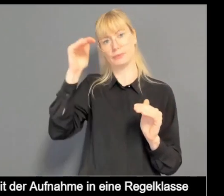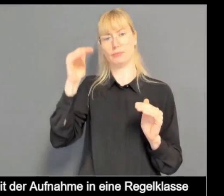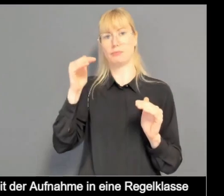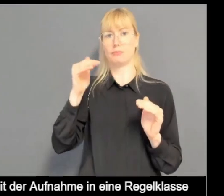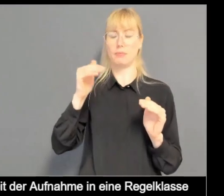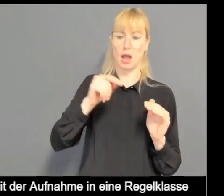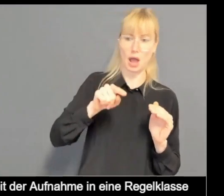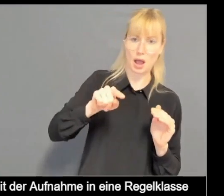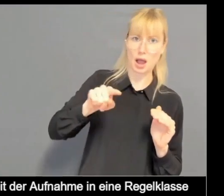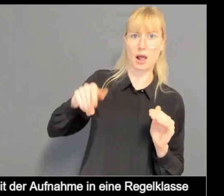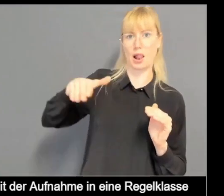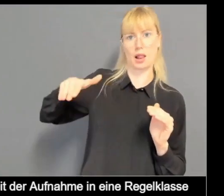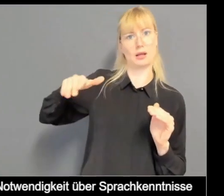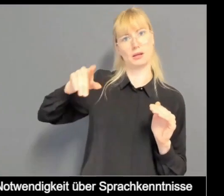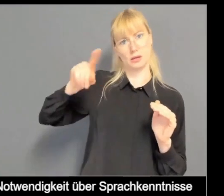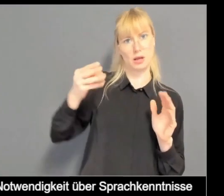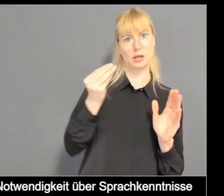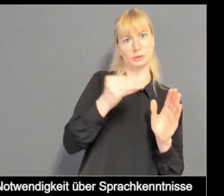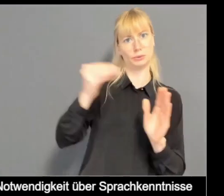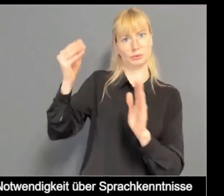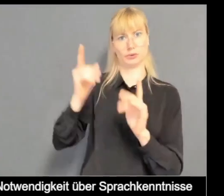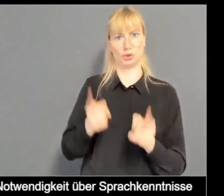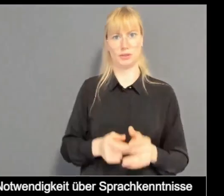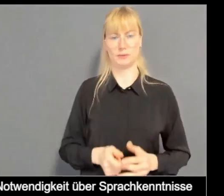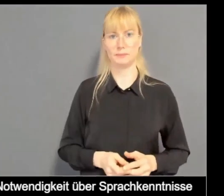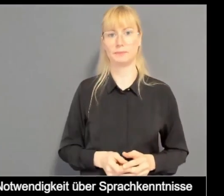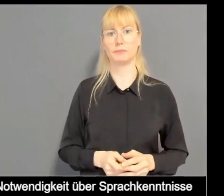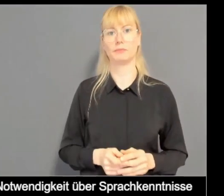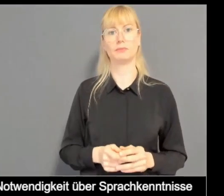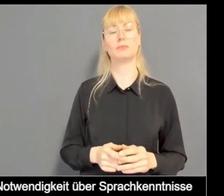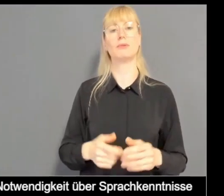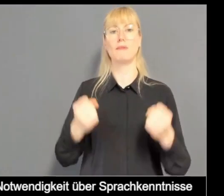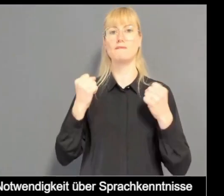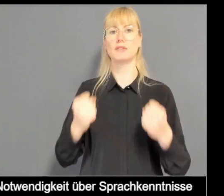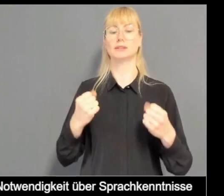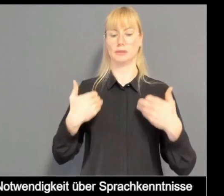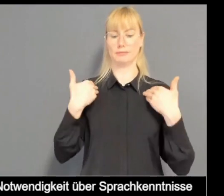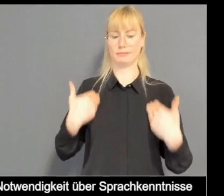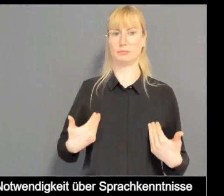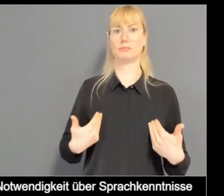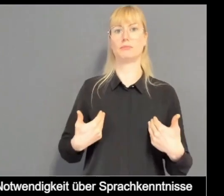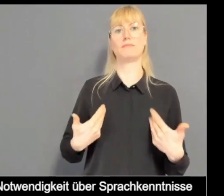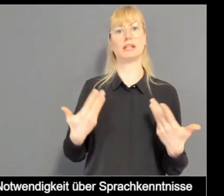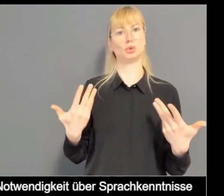geht um folgende Elemente. Es soll dort geregelte Struktur mit festen